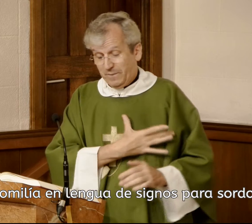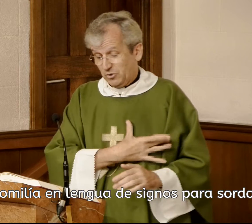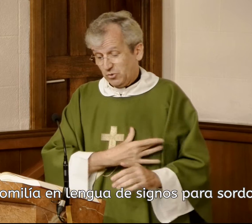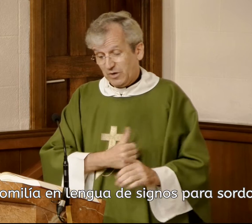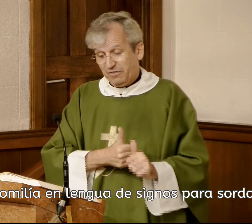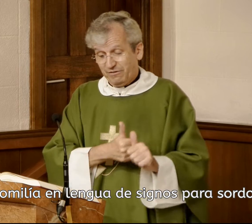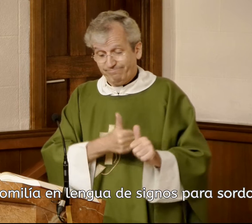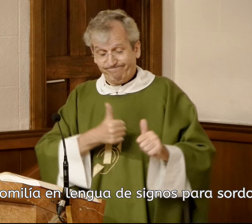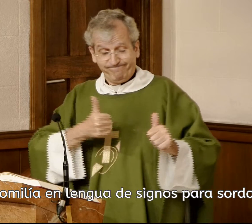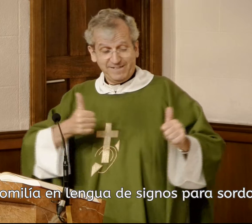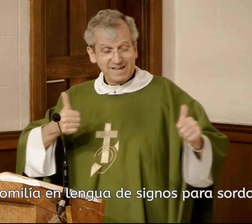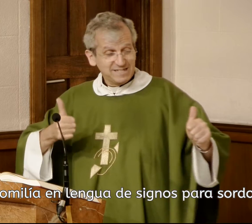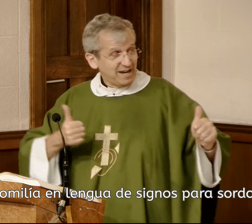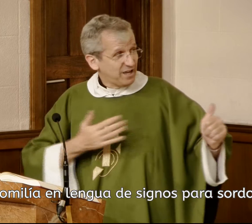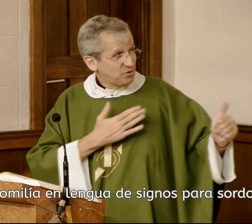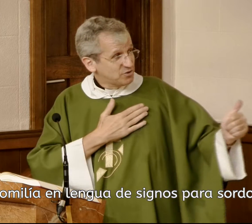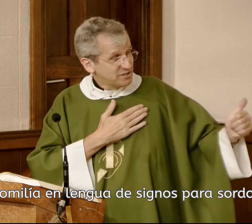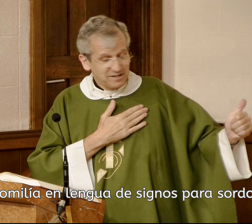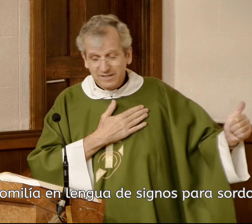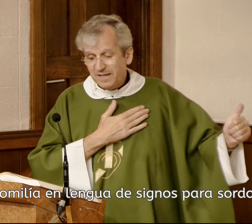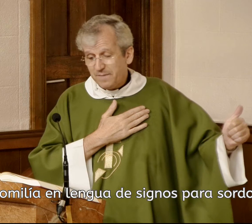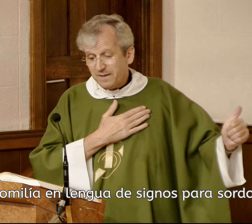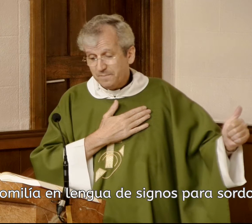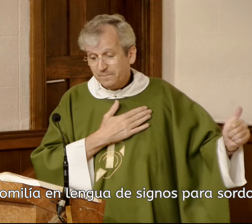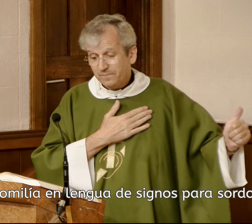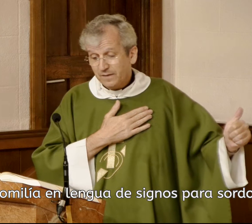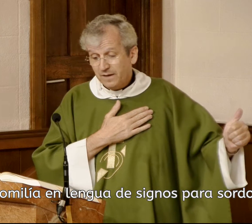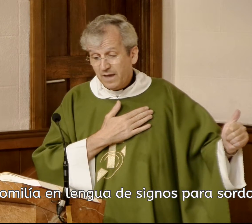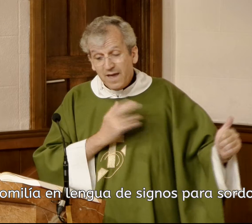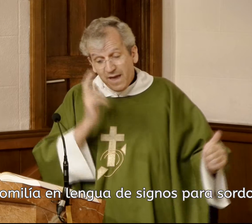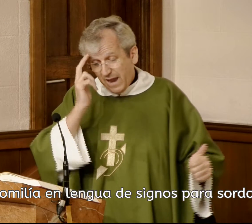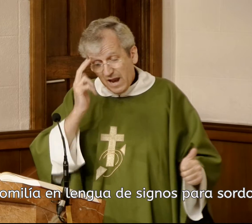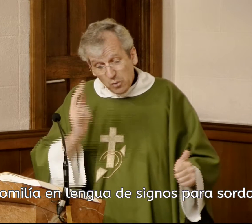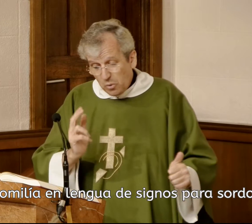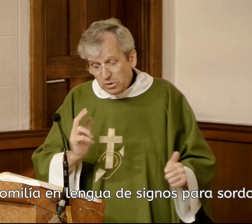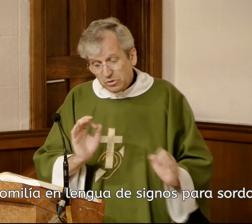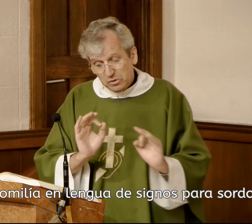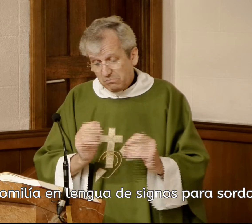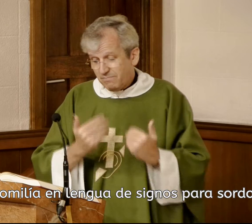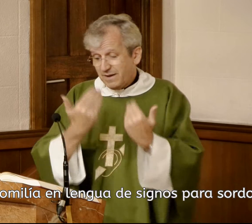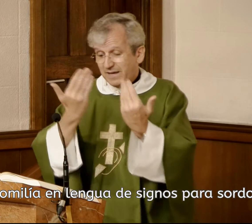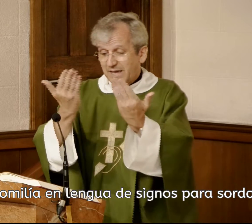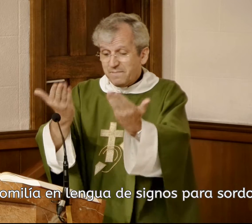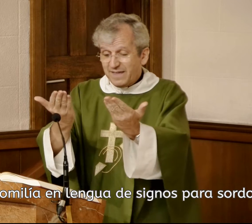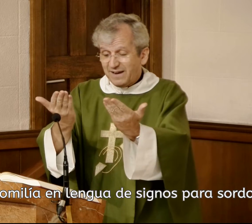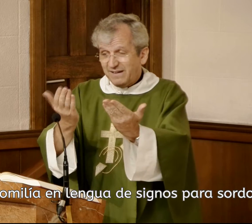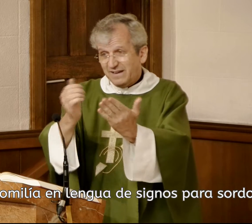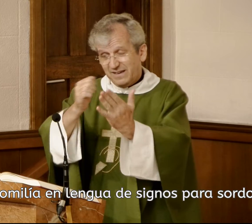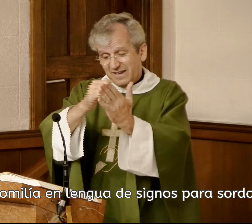pero su corazón está lejos de mí. El culto que me dan